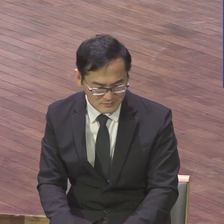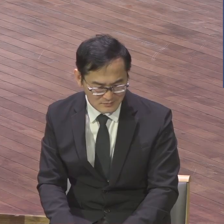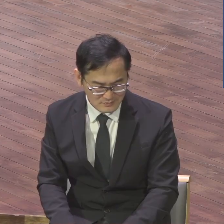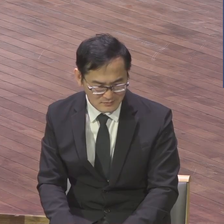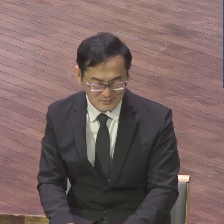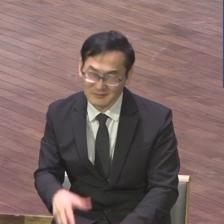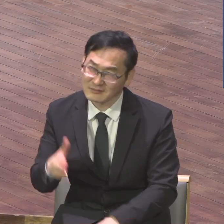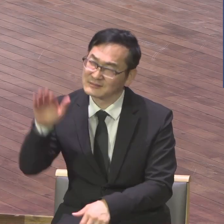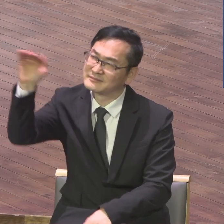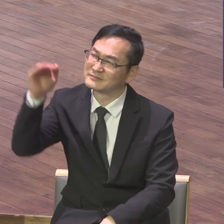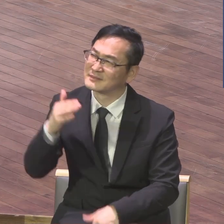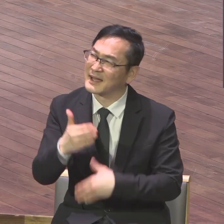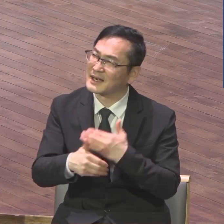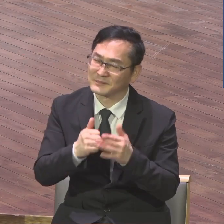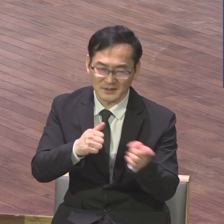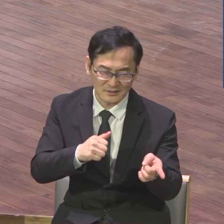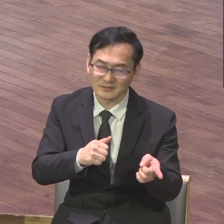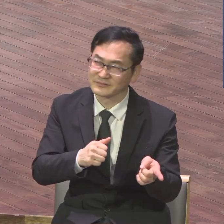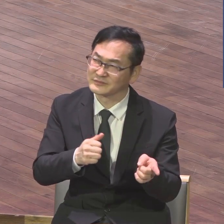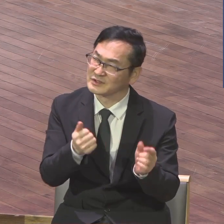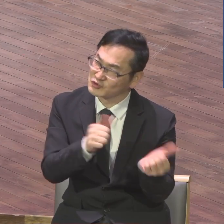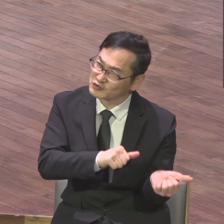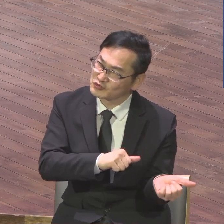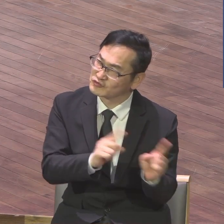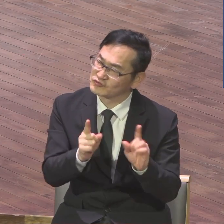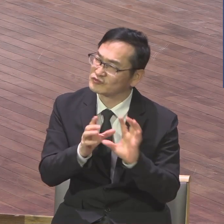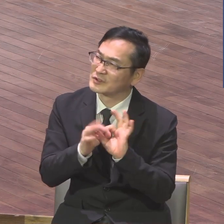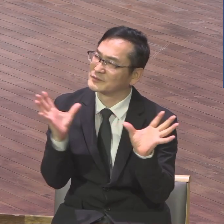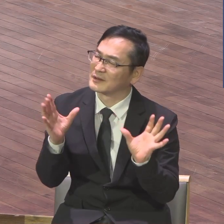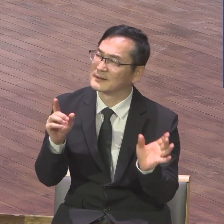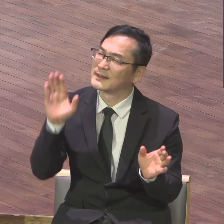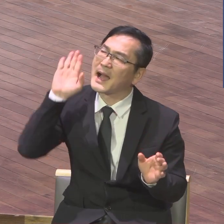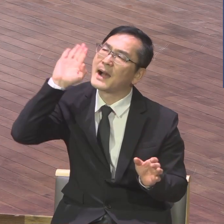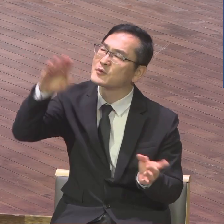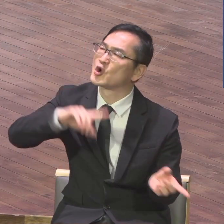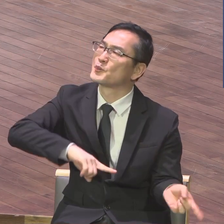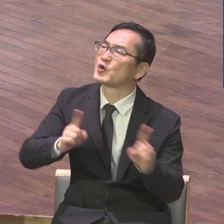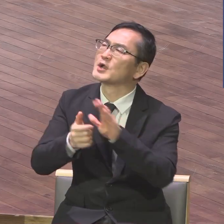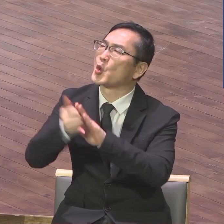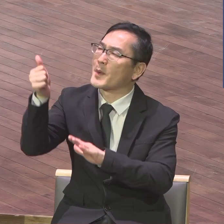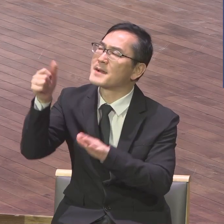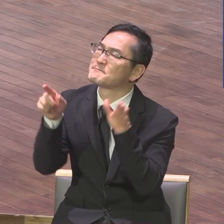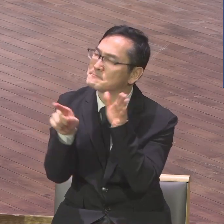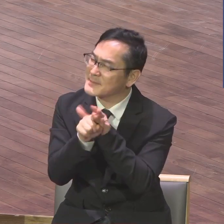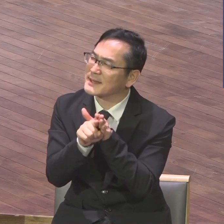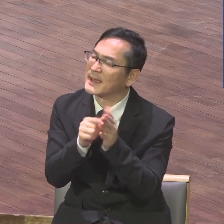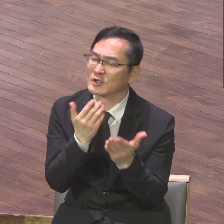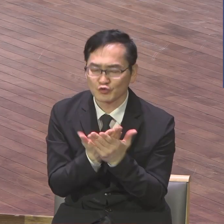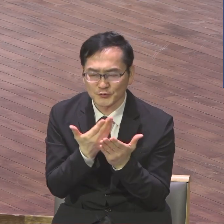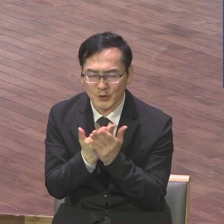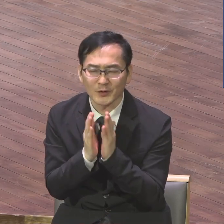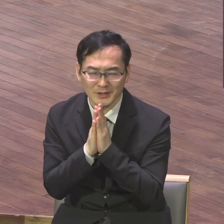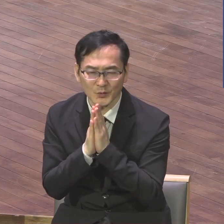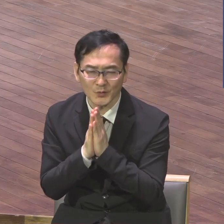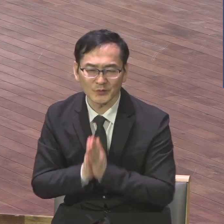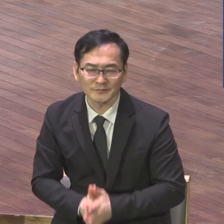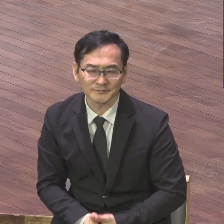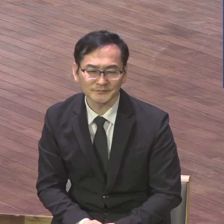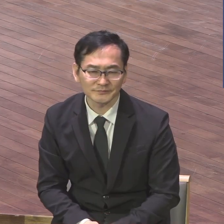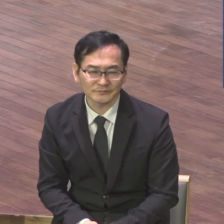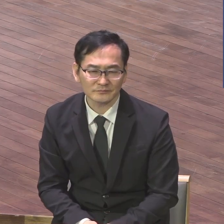살려주시든 죽이든 상관없이 부활 소망 가지십시오. 영생이 있습니다.